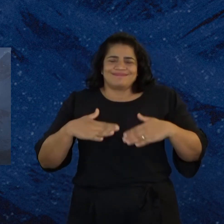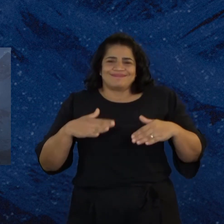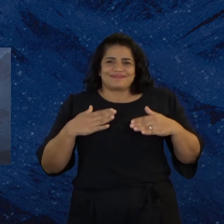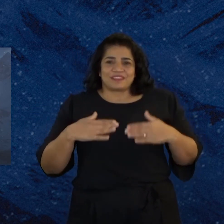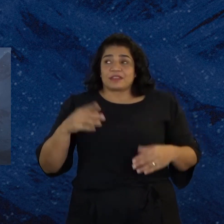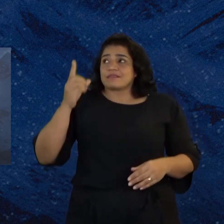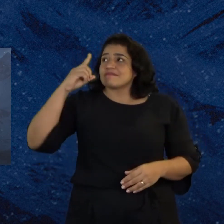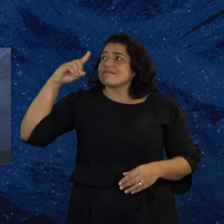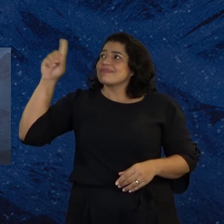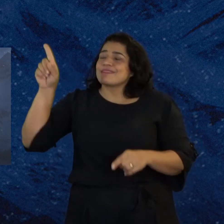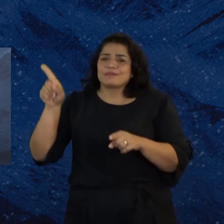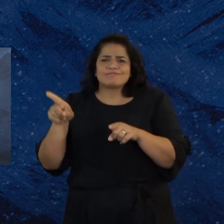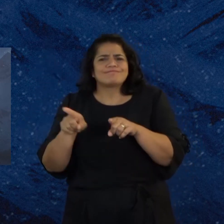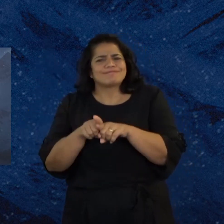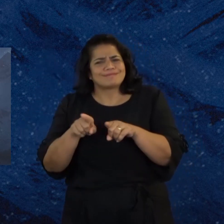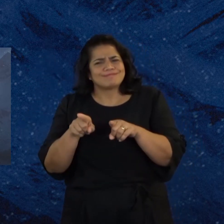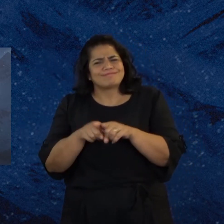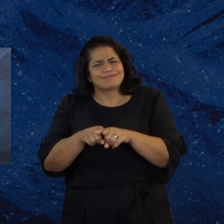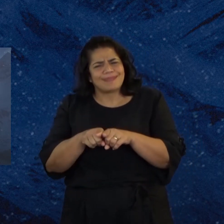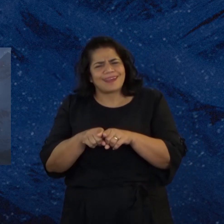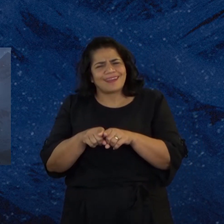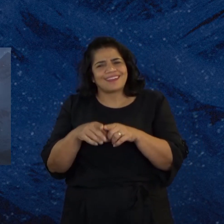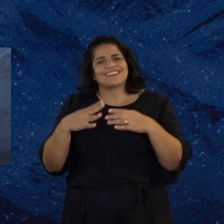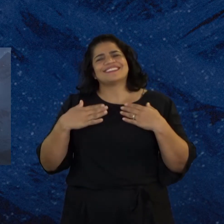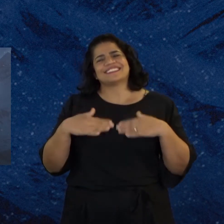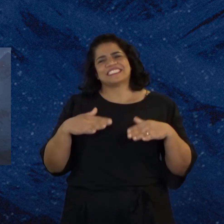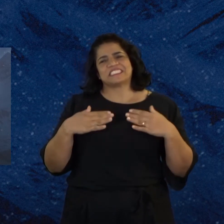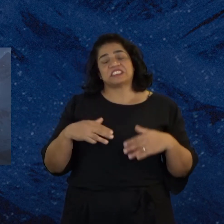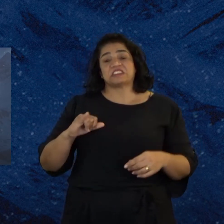vivo agitado em mim mesmo, incrédulo,